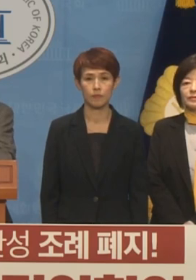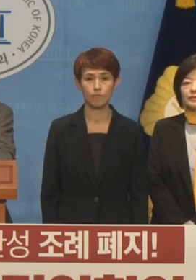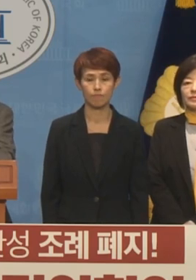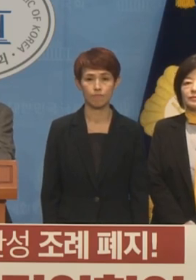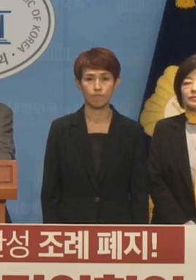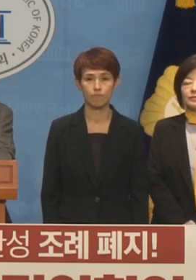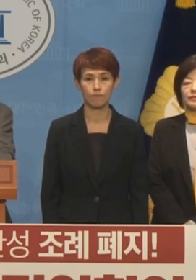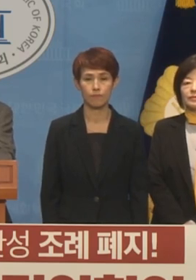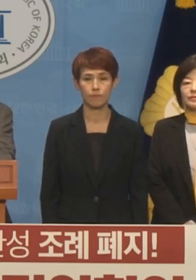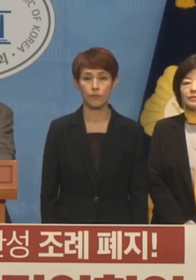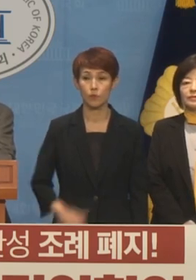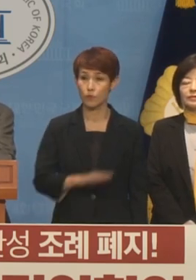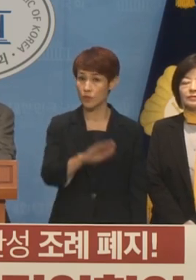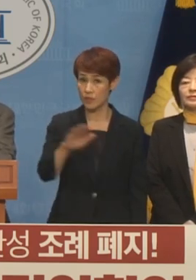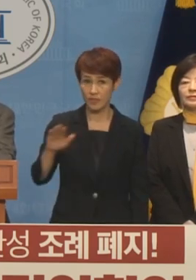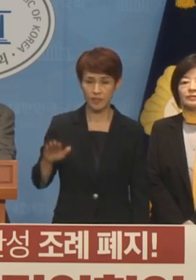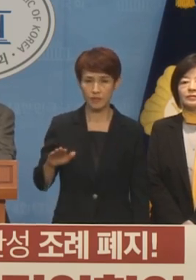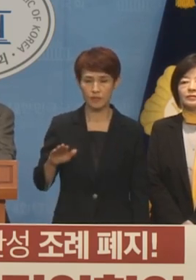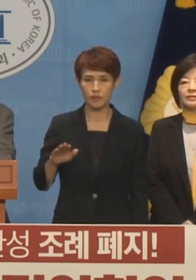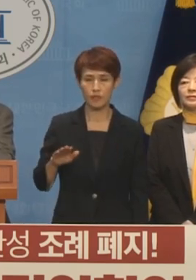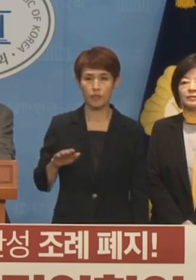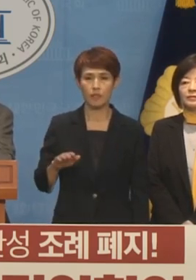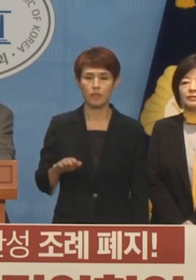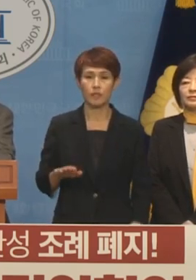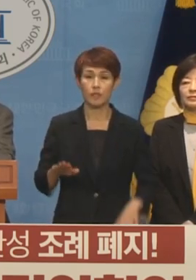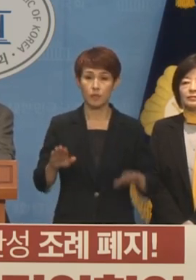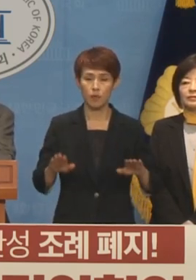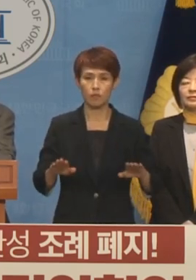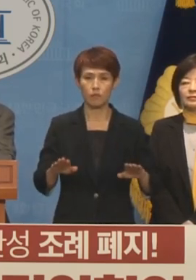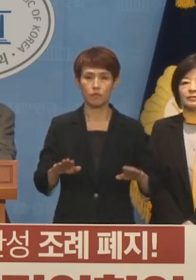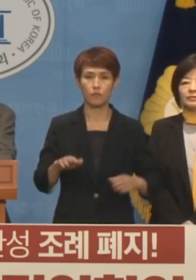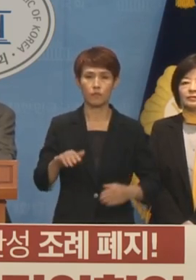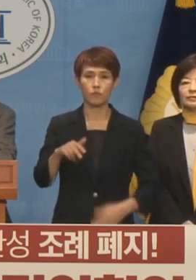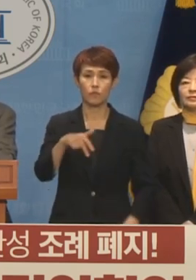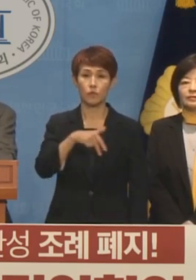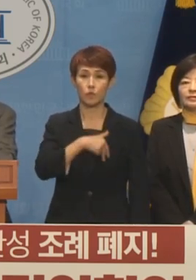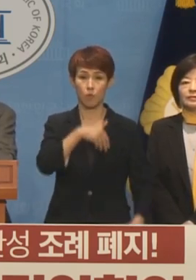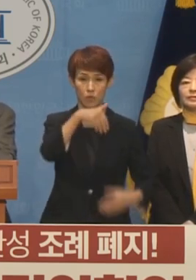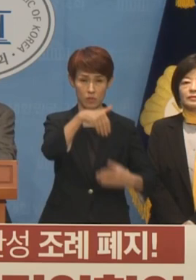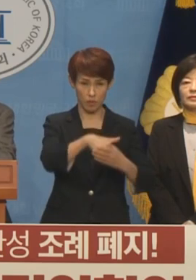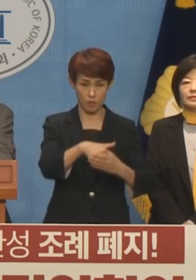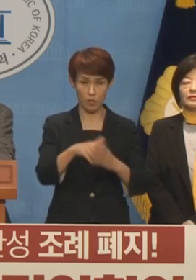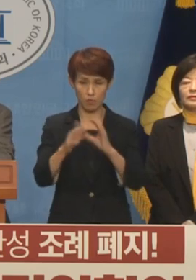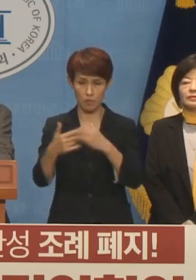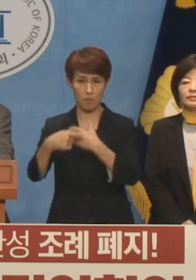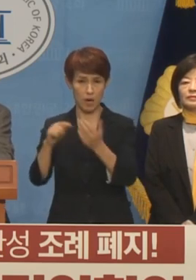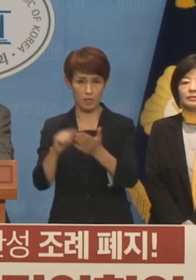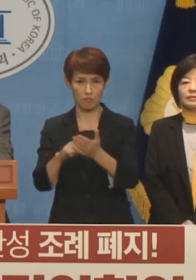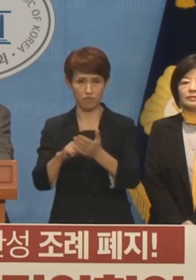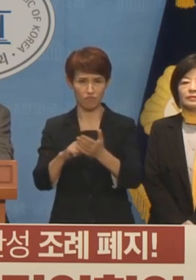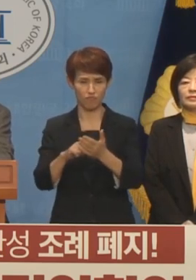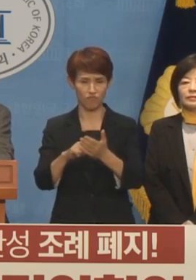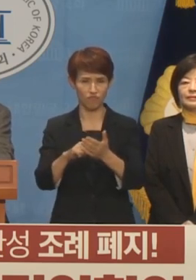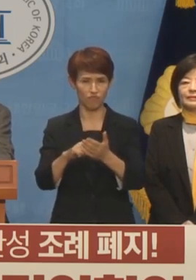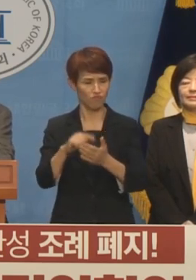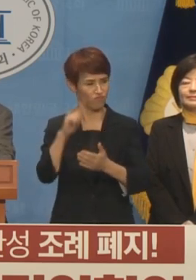저희들은 이번 총선 민심을 정면으로 거스르고 시대에